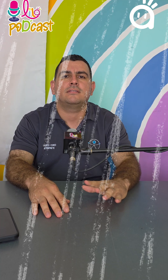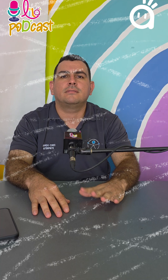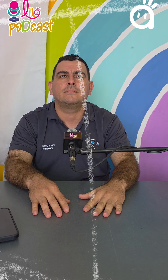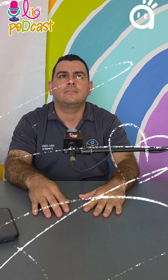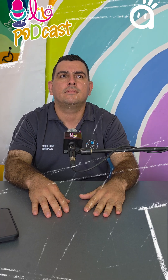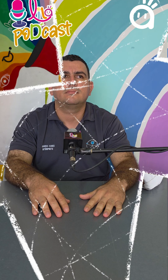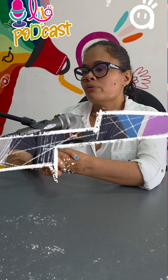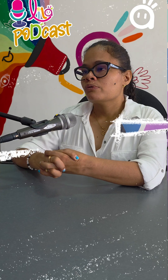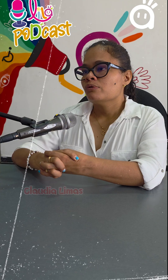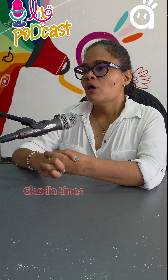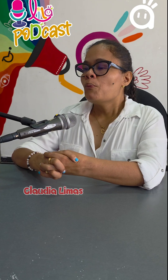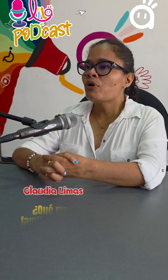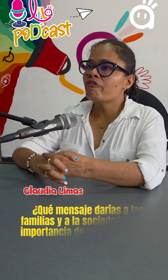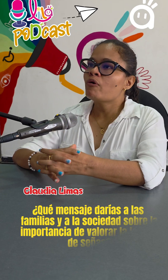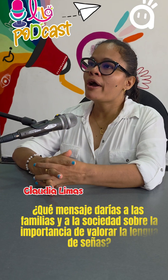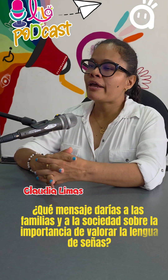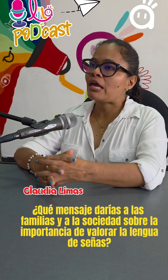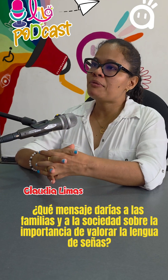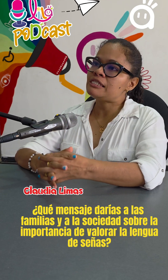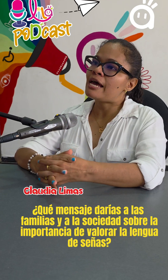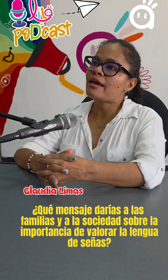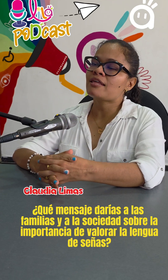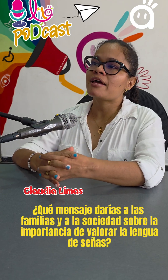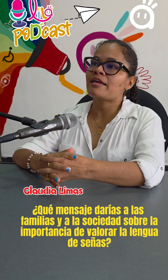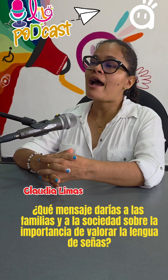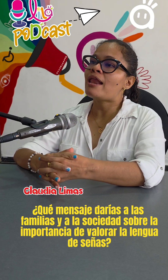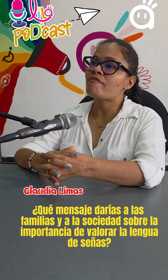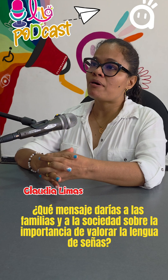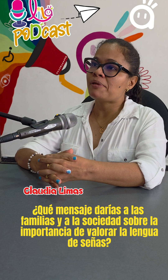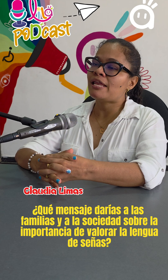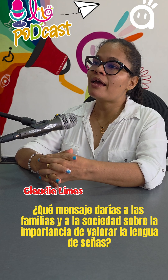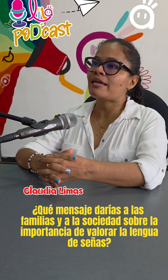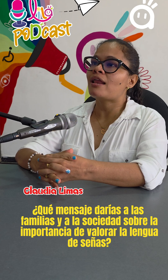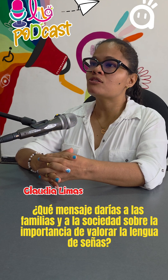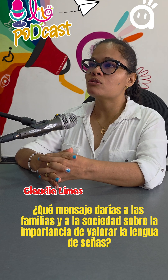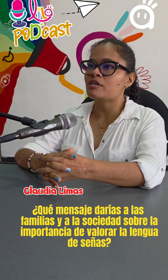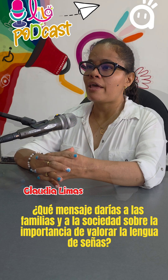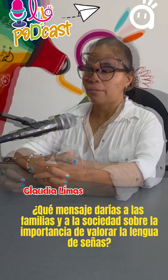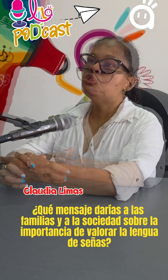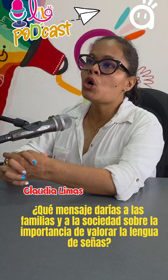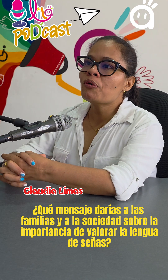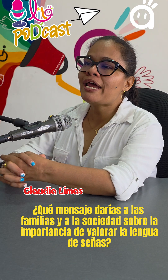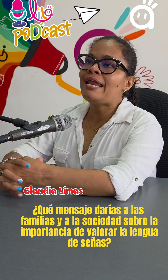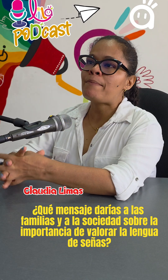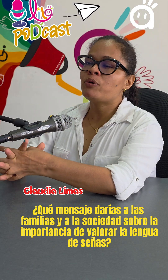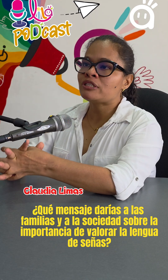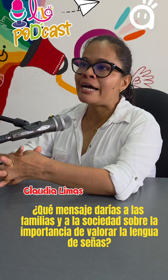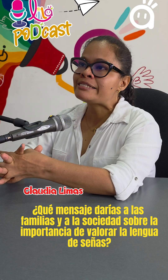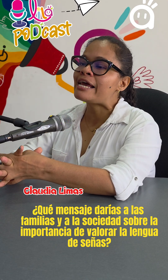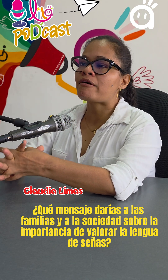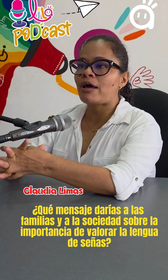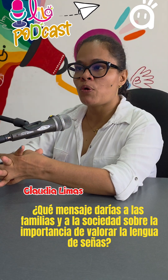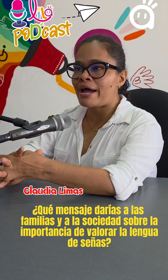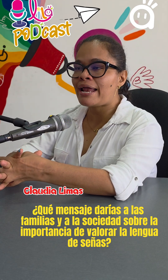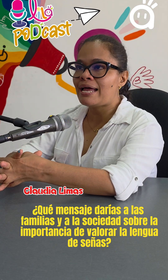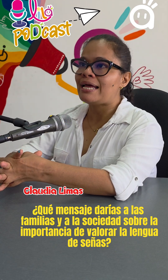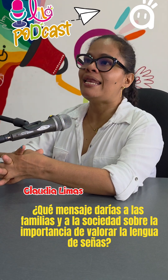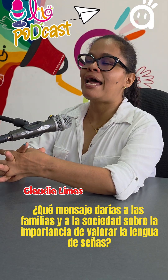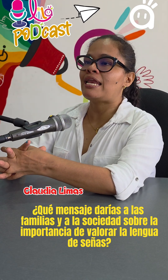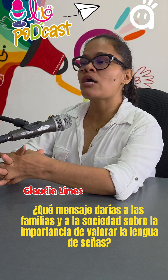señas. Profe Juan, ¿qué mensaje le daría a la familia y a la sociedad sobre la importancia de valorar la